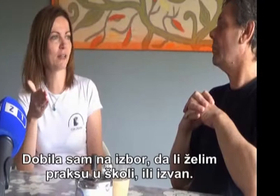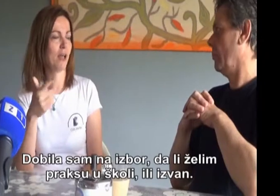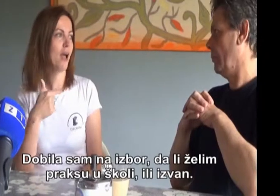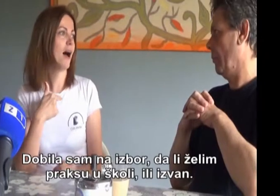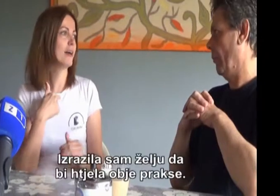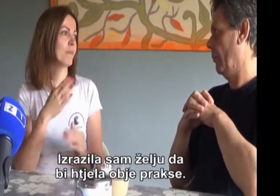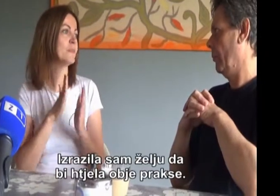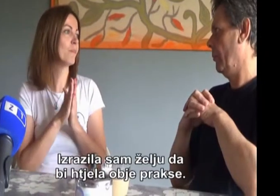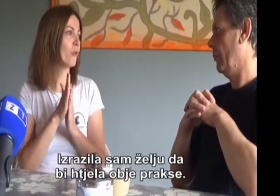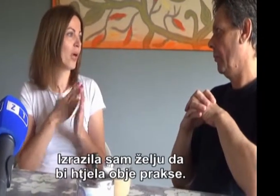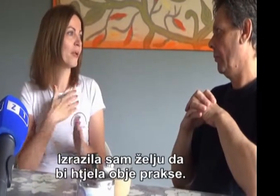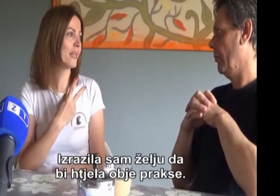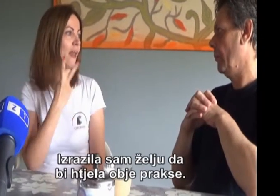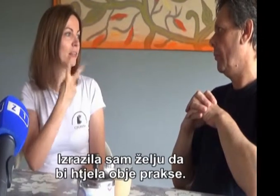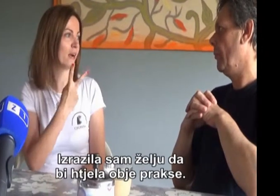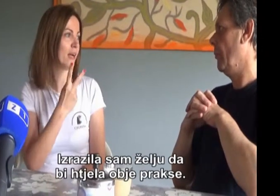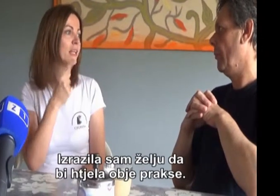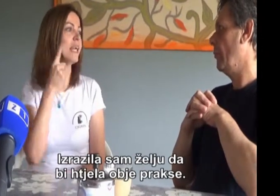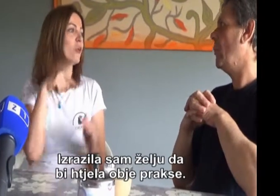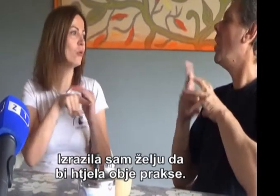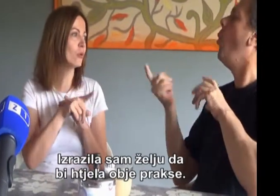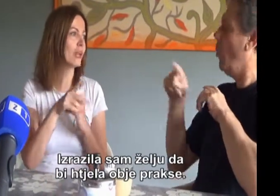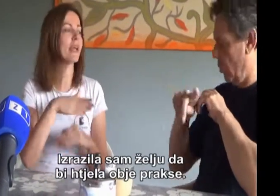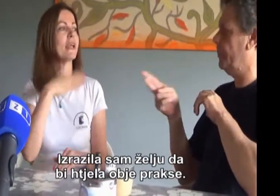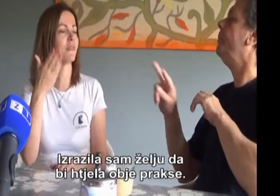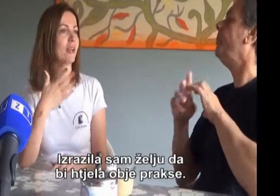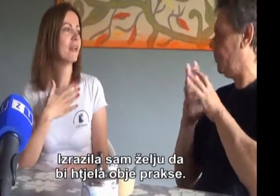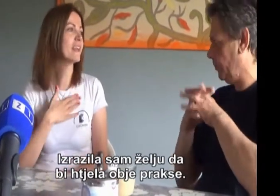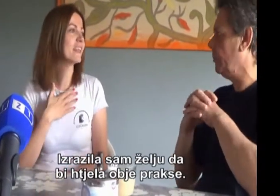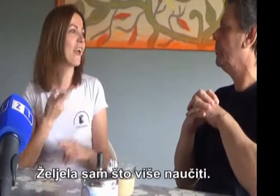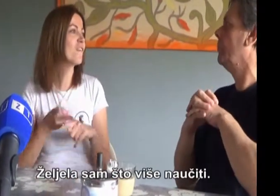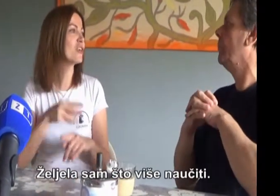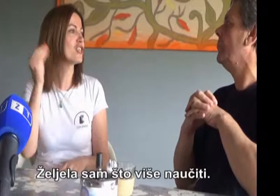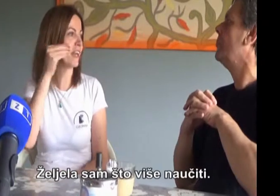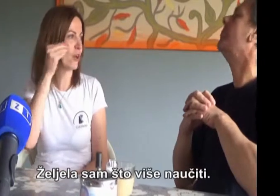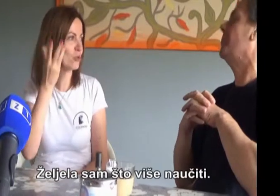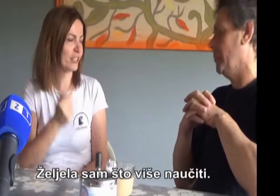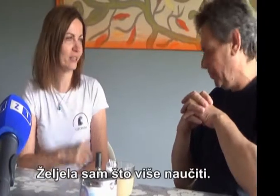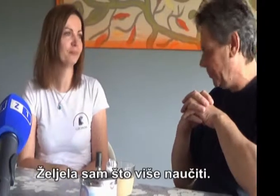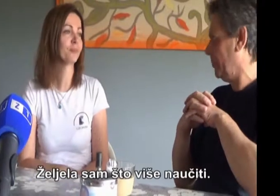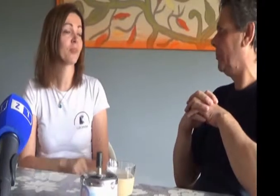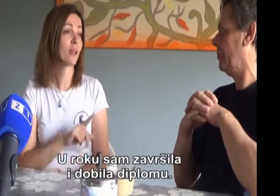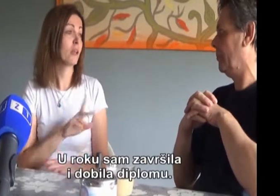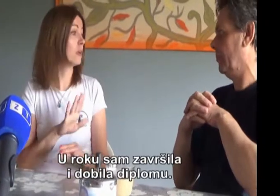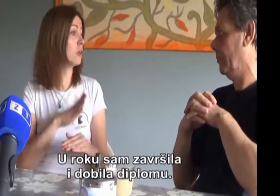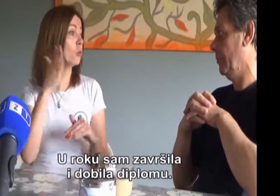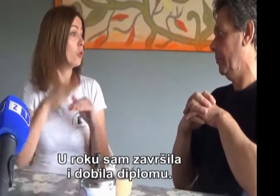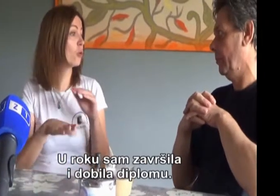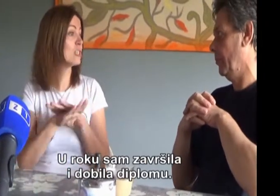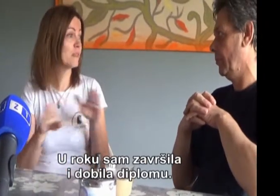izvan. A sam se morala htjela dva, i unutra i izvan. Da se htjela tiše naučiti. I u roku sam